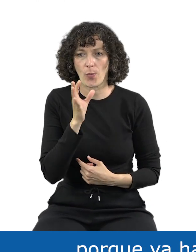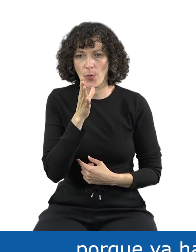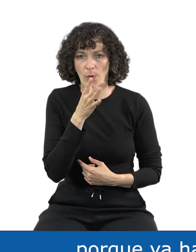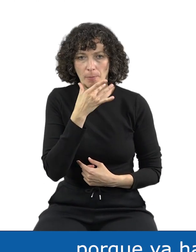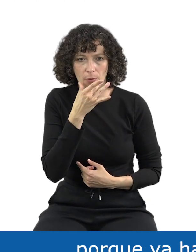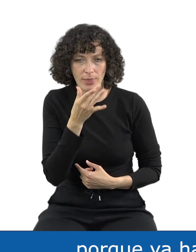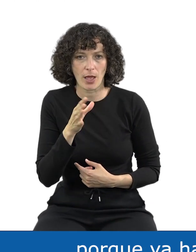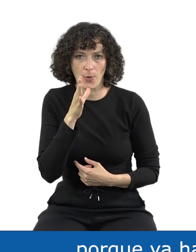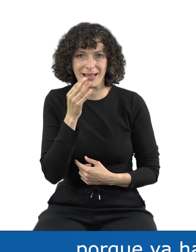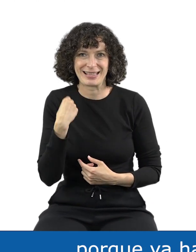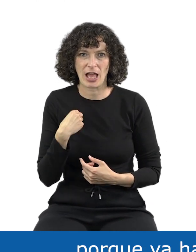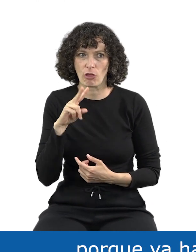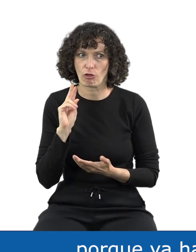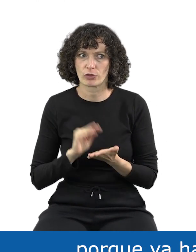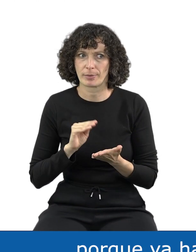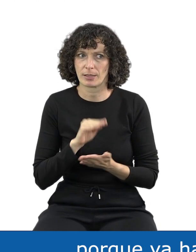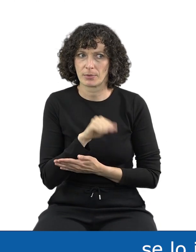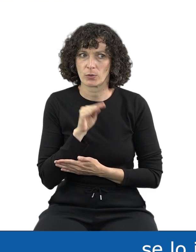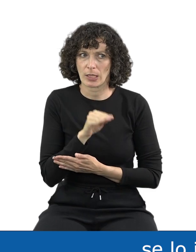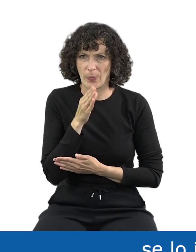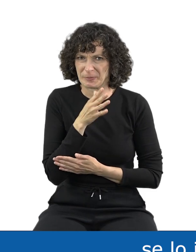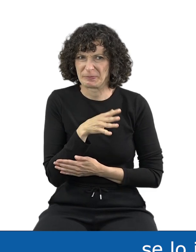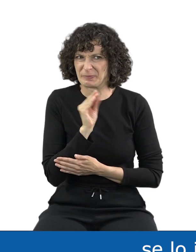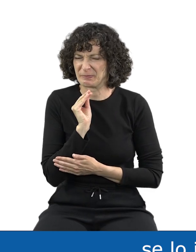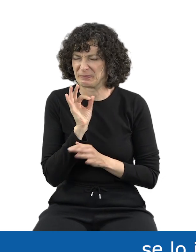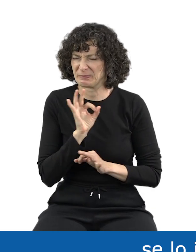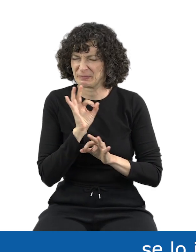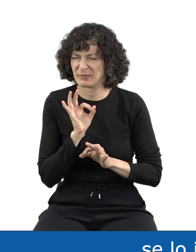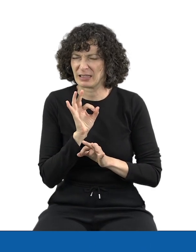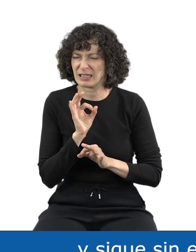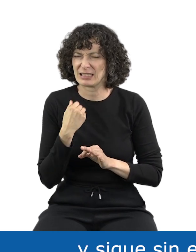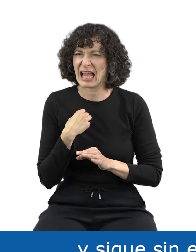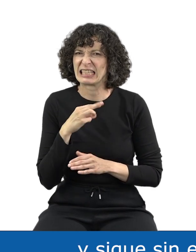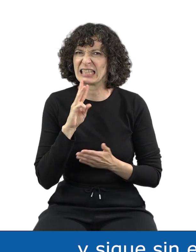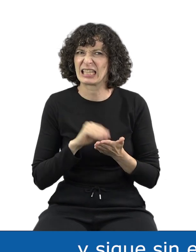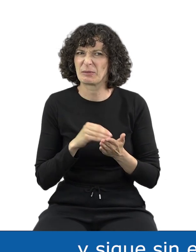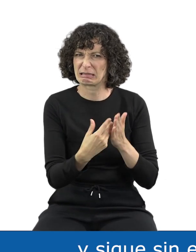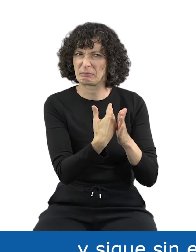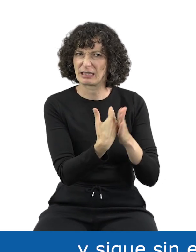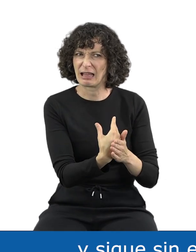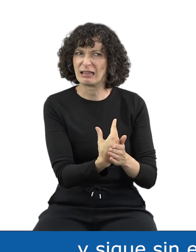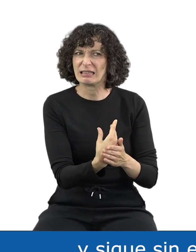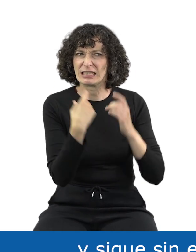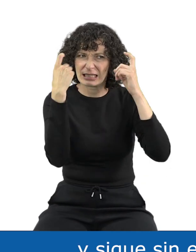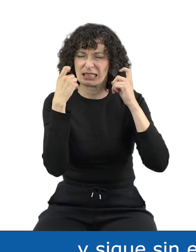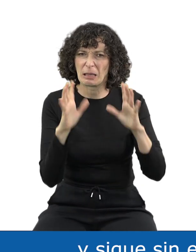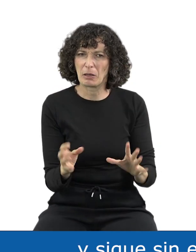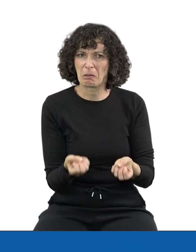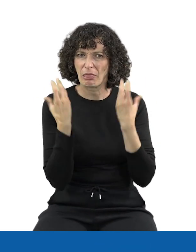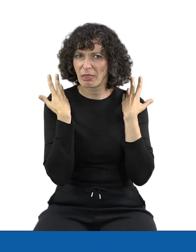ha preguntado 2 veces porque no ha entendido, y si lo intentan explicar una tercera vez y sigue sin entender, muchas veces también ellos van a